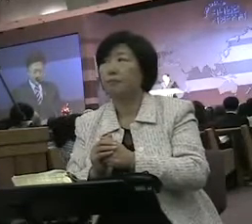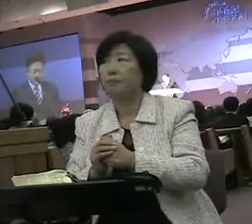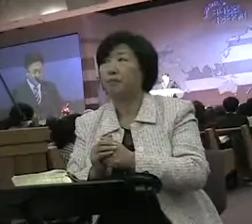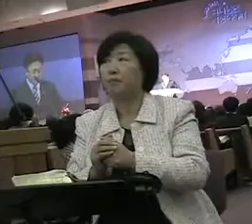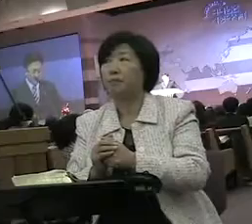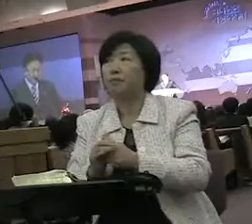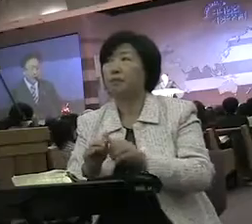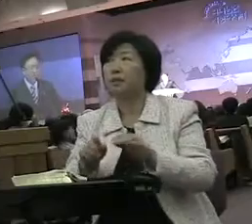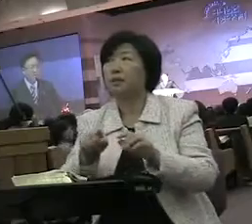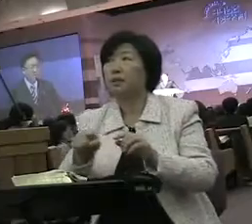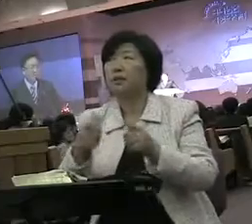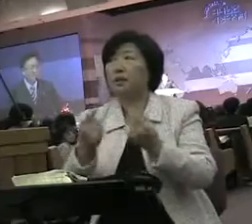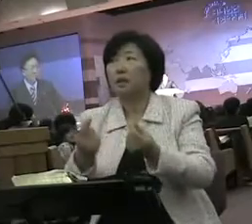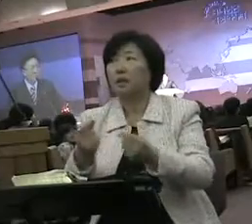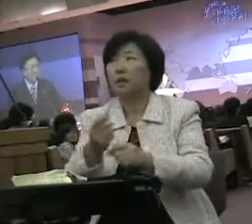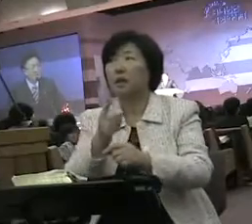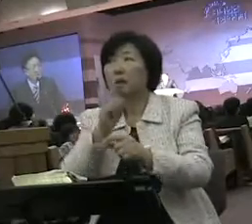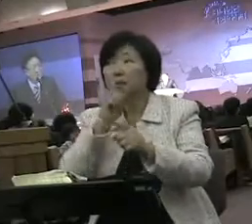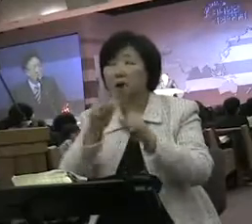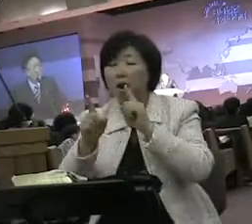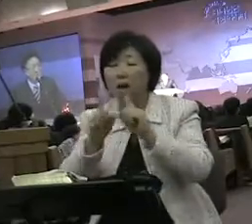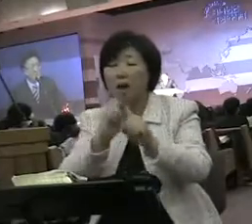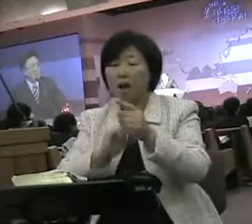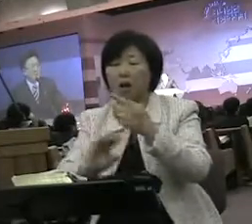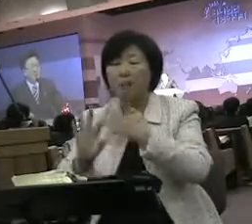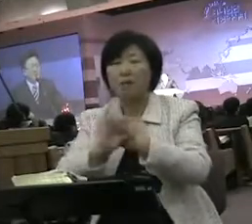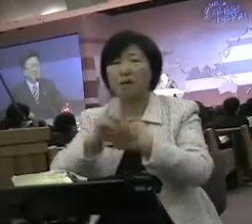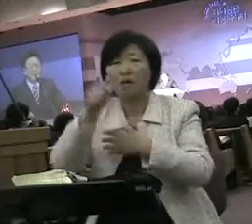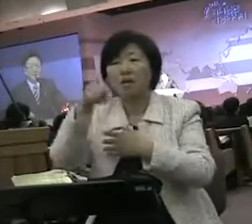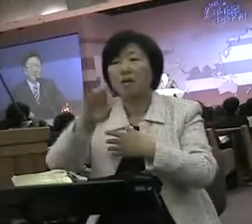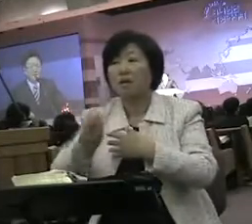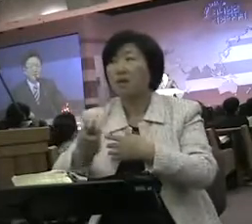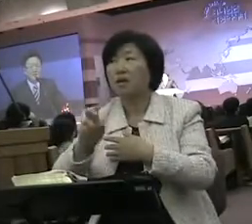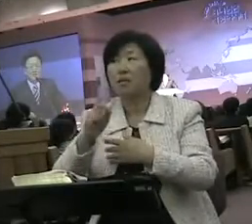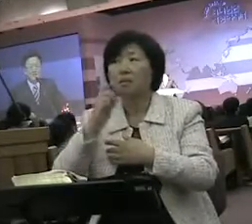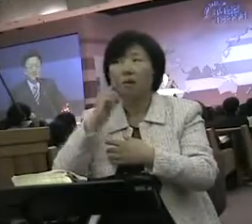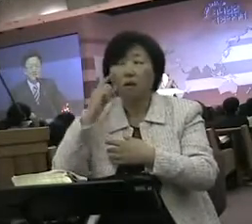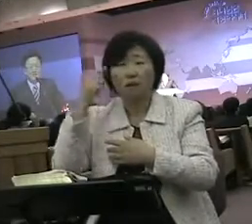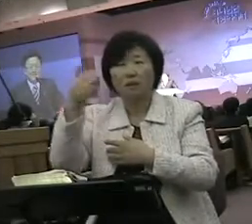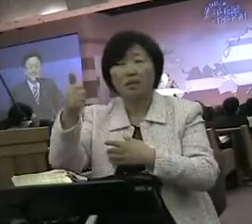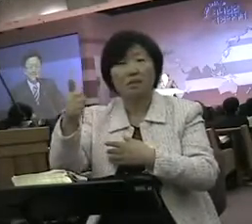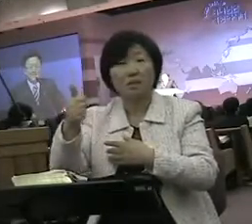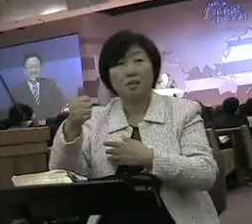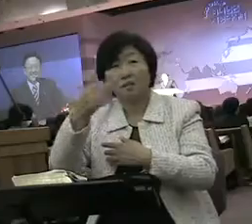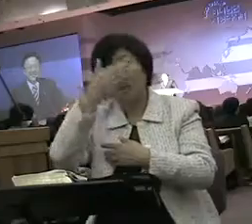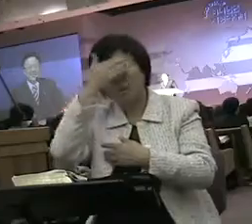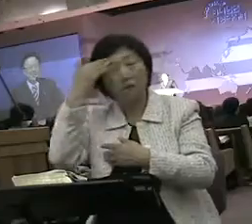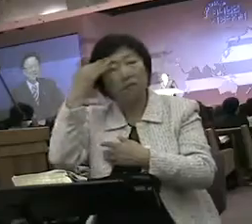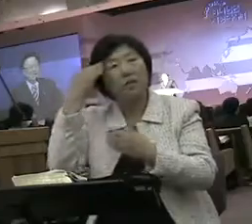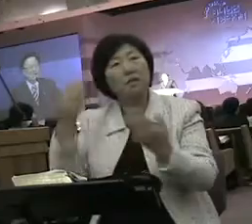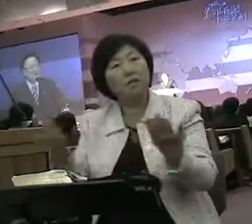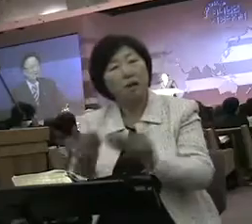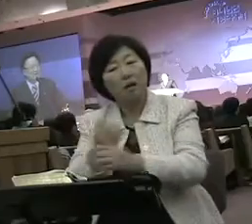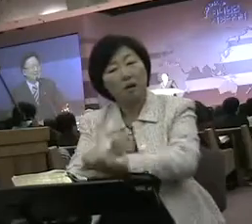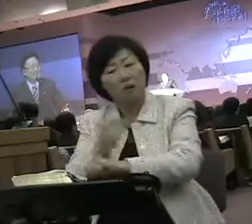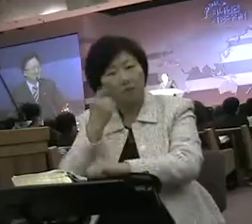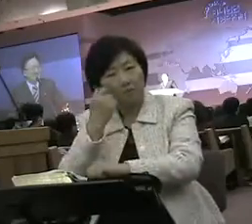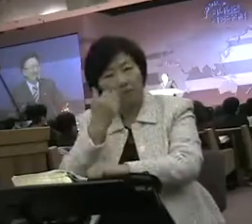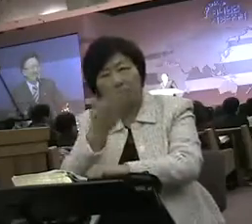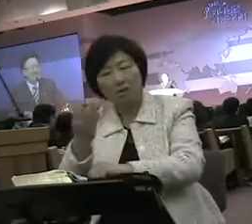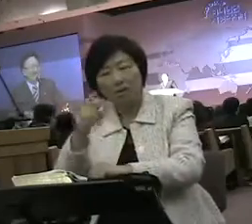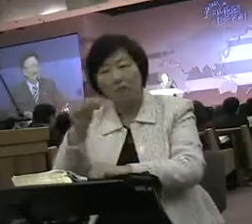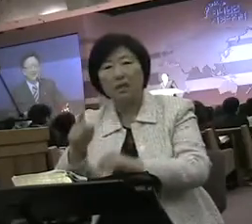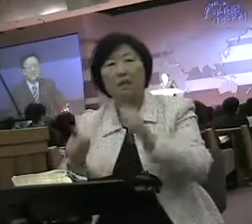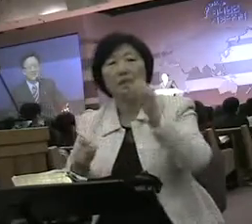제가 이렇게 이야기를 하면 몇몇 분들은 김 목사는 젊은이 사역할 겁니까? 이렇게 이야기를 하시는데요. 여러분, 저는